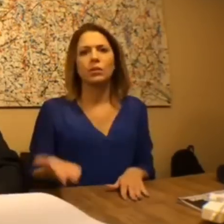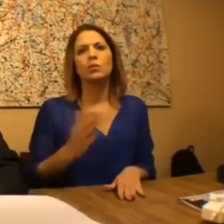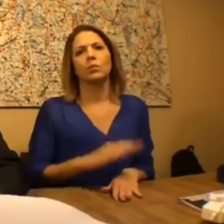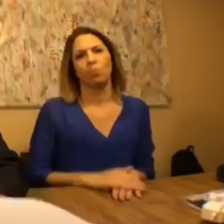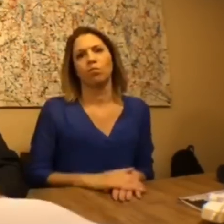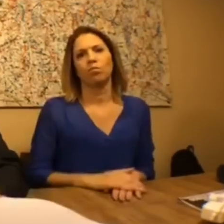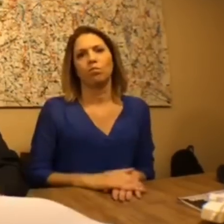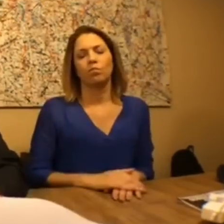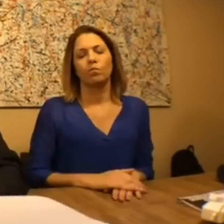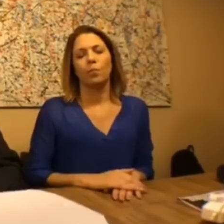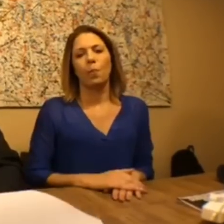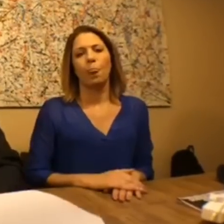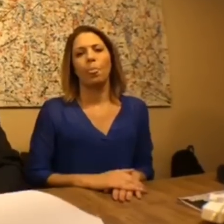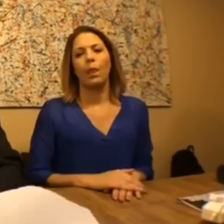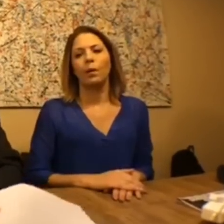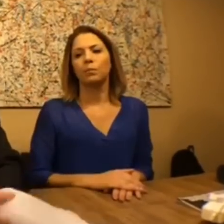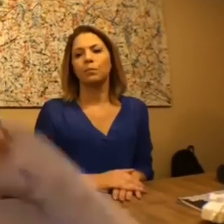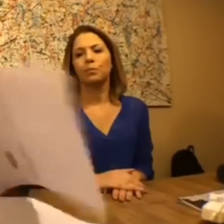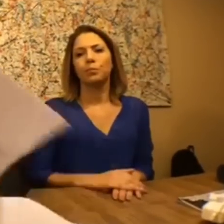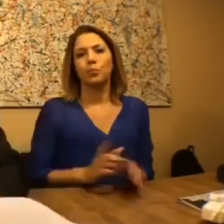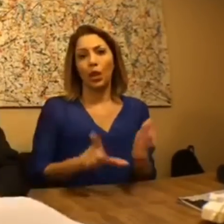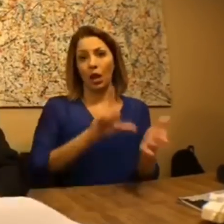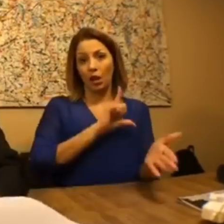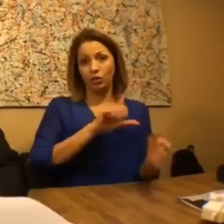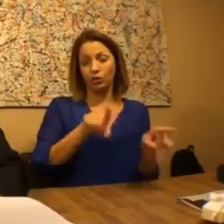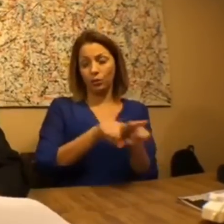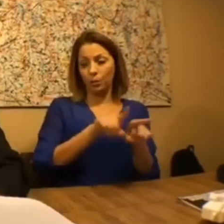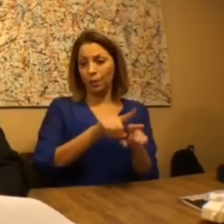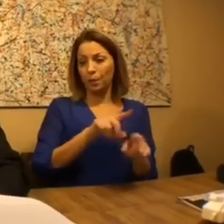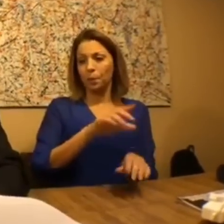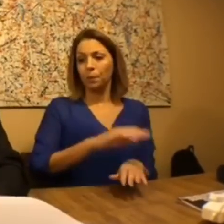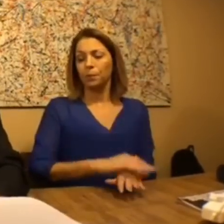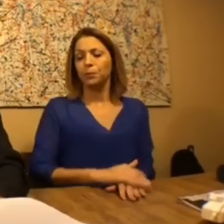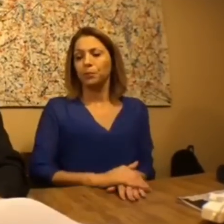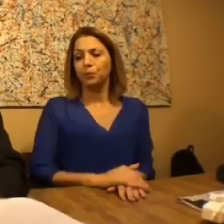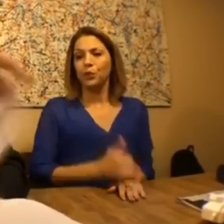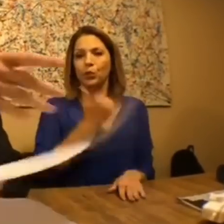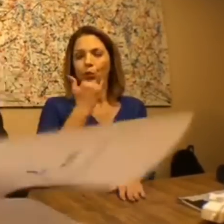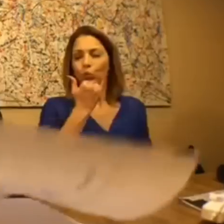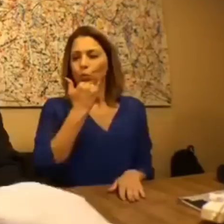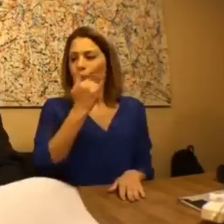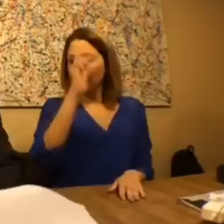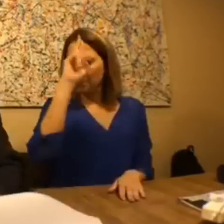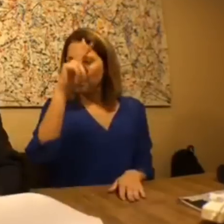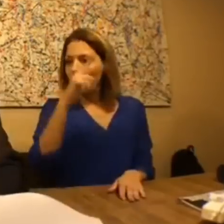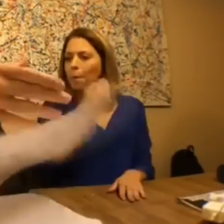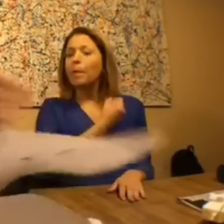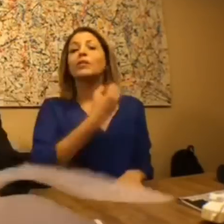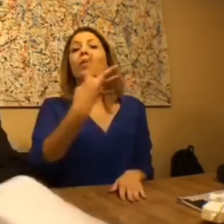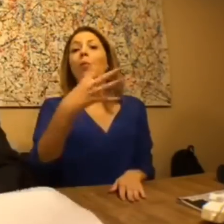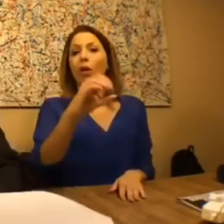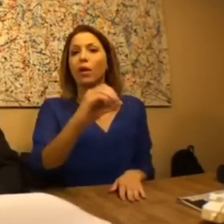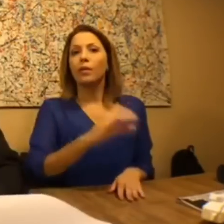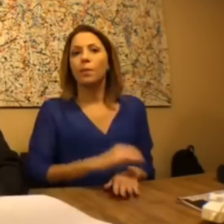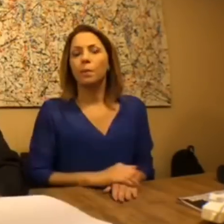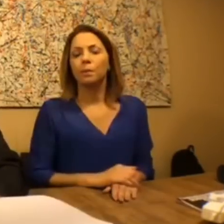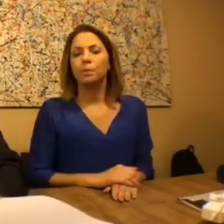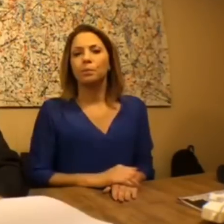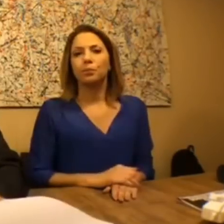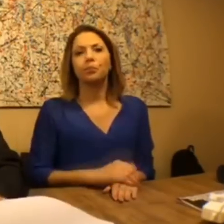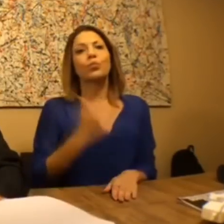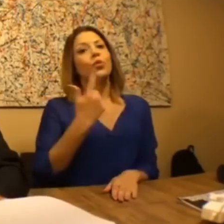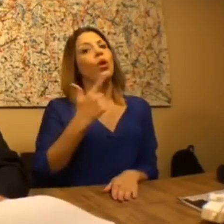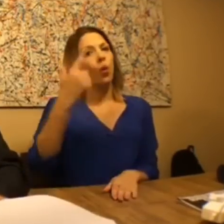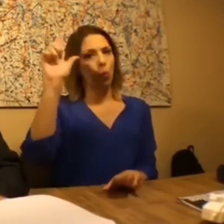Esse também, esse anterior aqui, desculpe aqui, está na página 40. Agora, uma